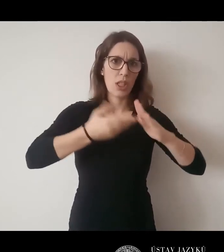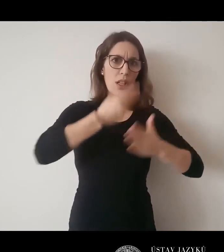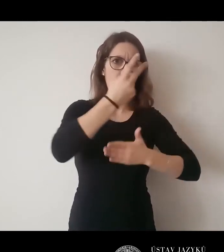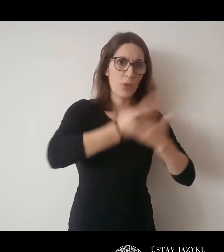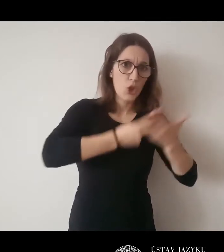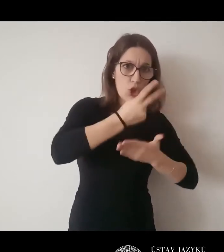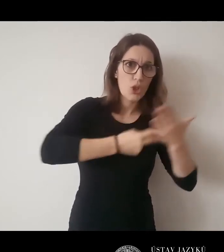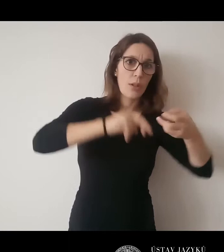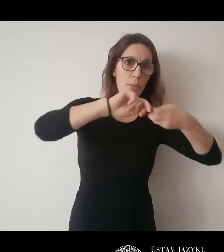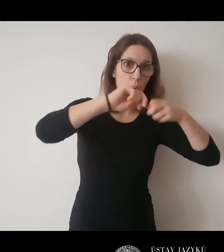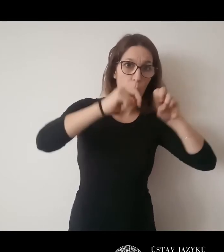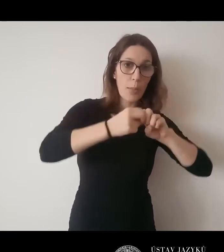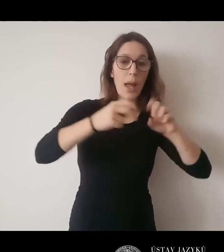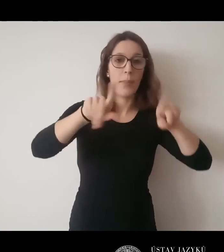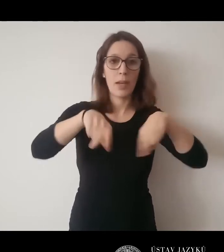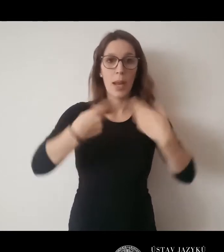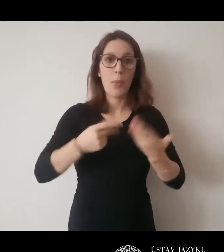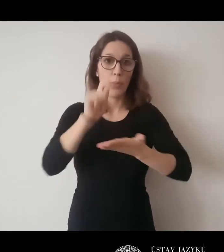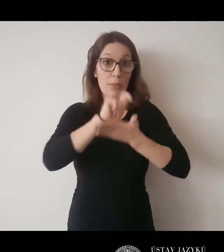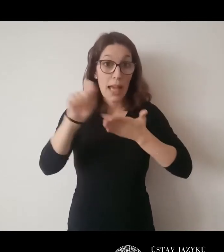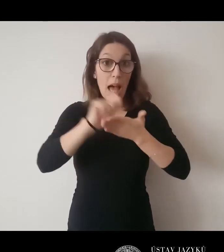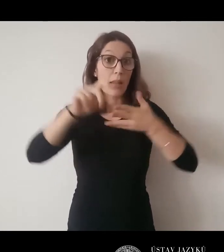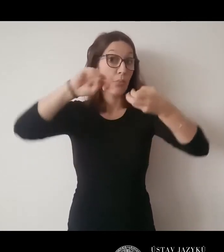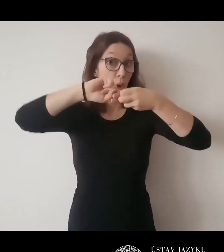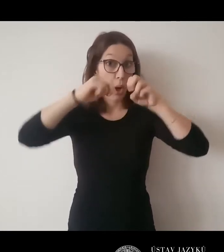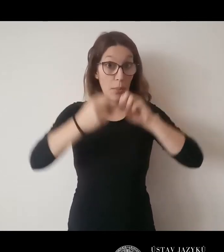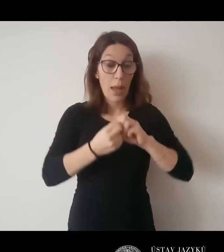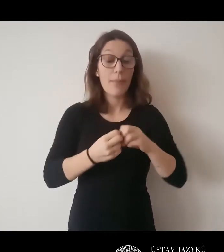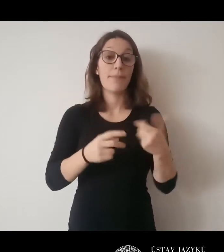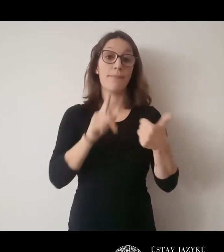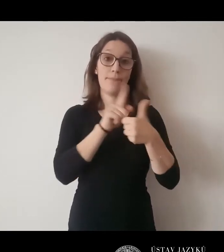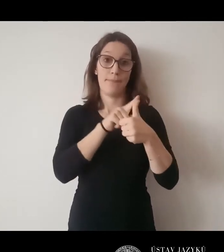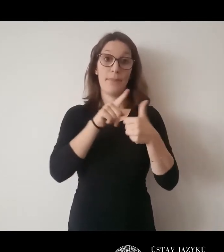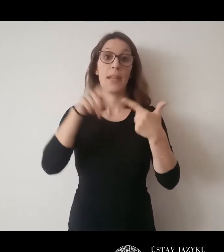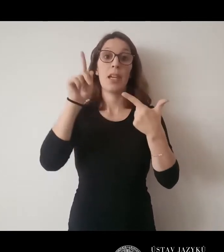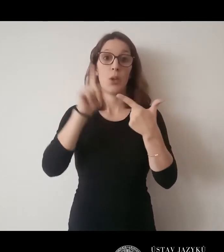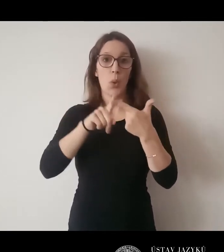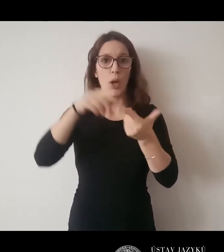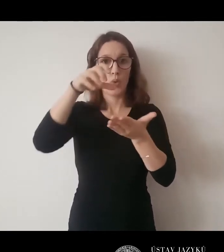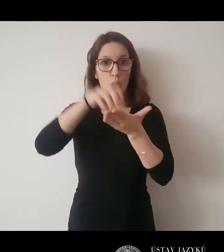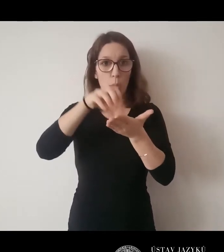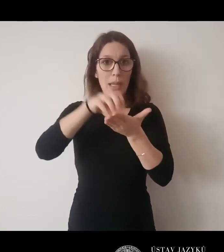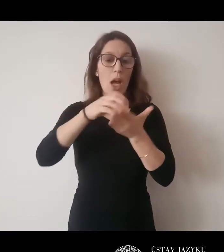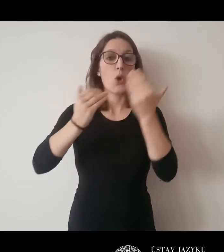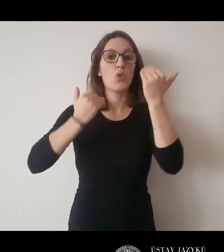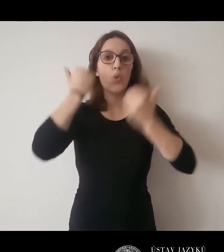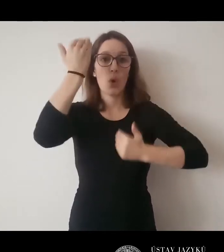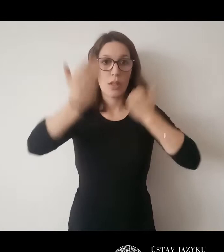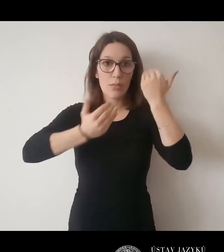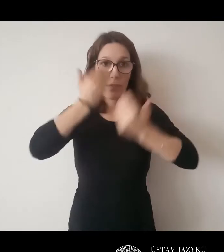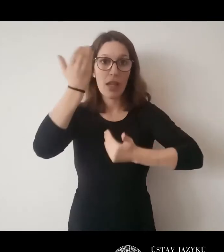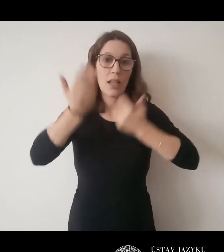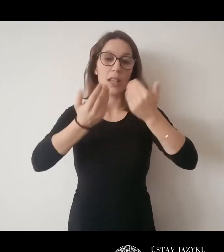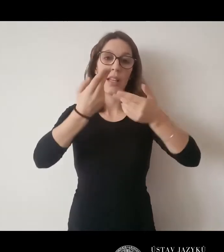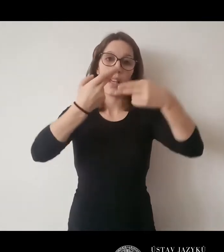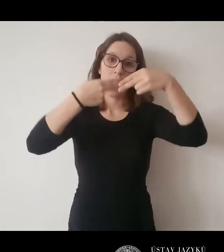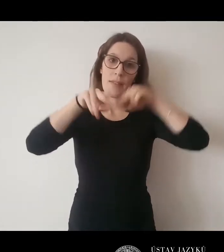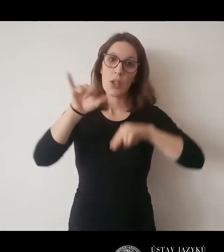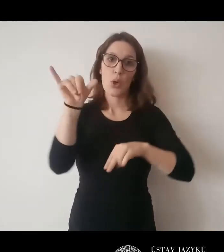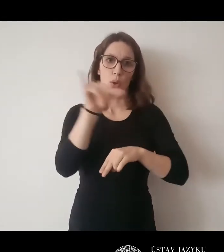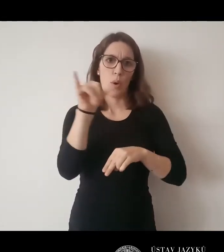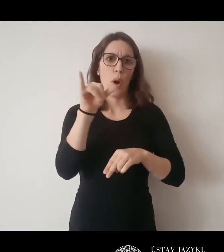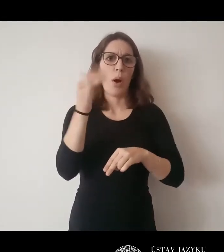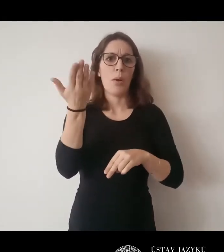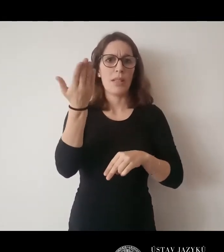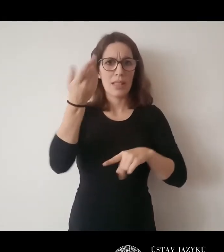poruchami učení, například dyslexie či dysortografie. Dále máme další velkou skupinou, což mohou být jedinci v